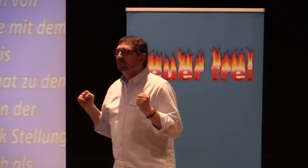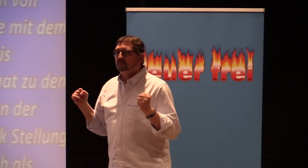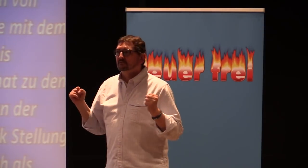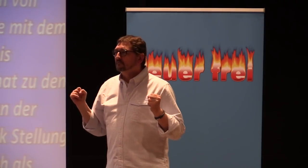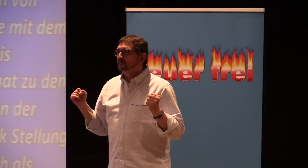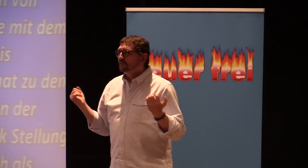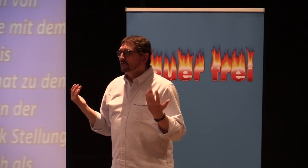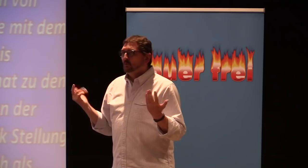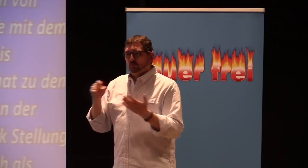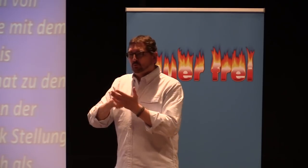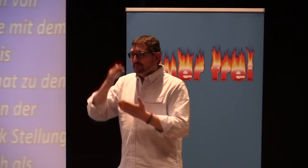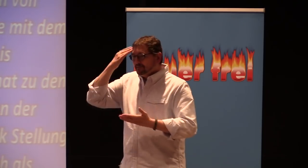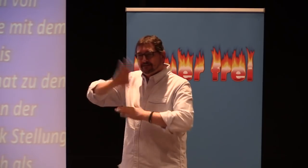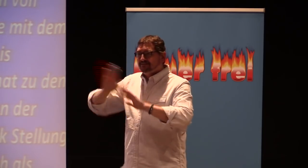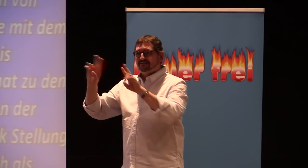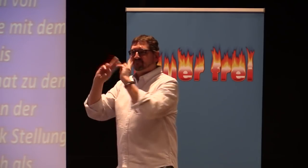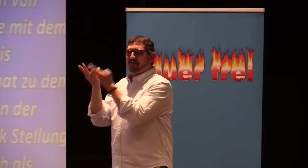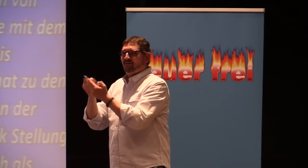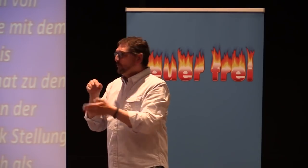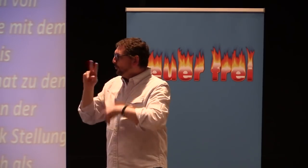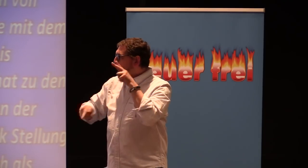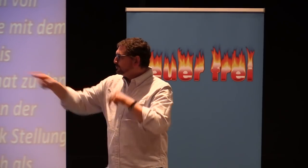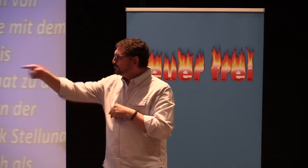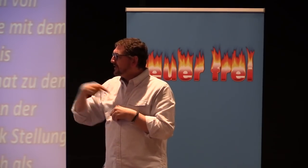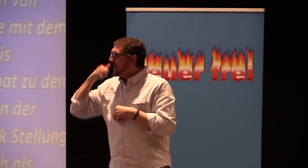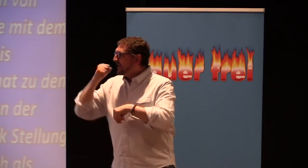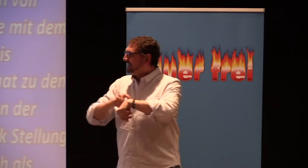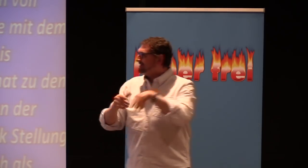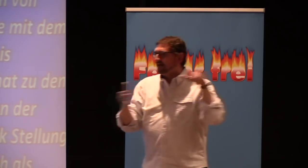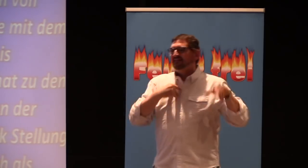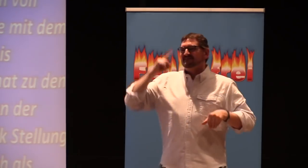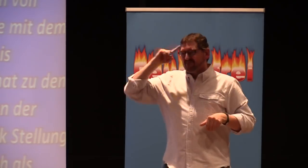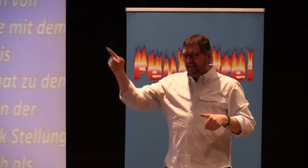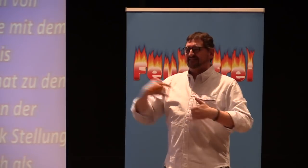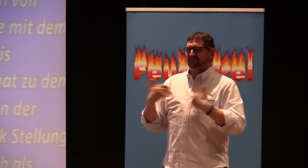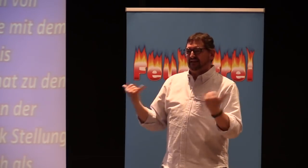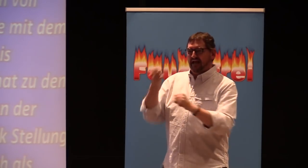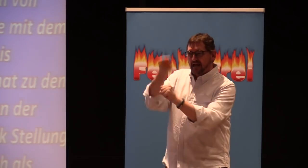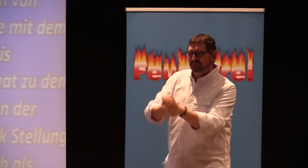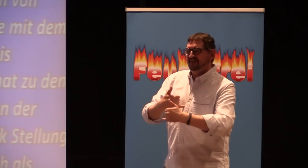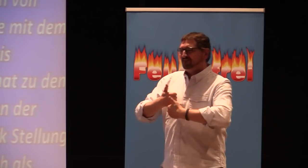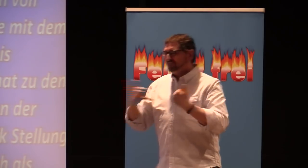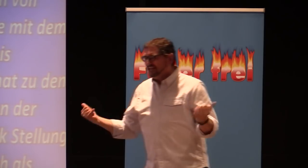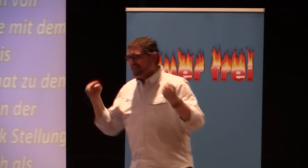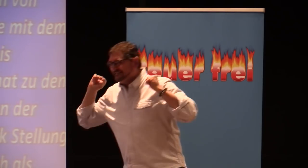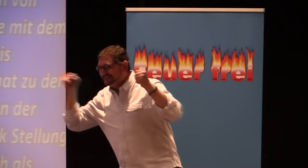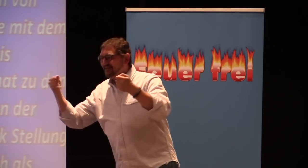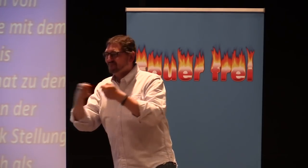die Jugend sich da engagieren? Also mit wem möchten sie sich auch engagieren? Und da sehe ich einfach, dass es einen großen Unterschied